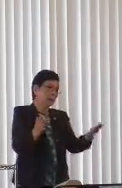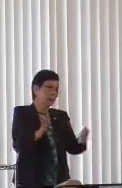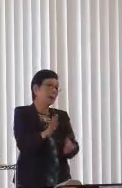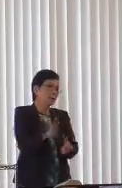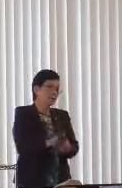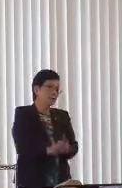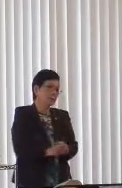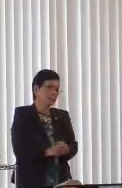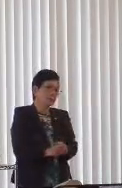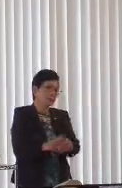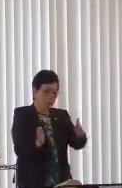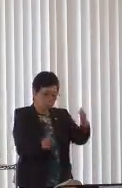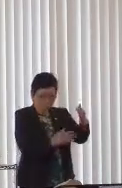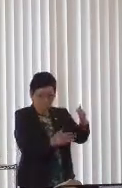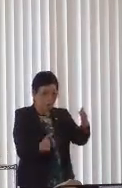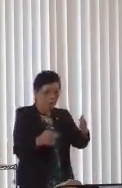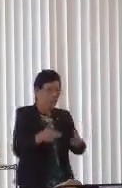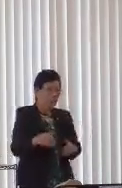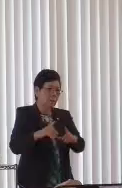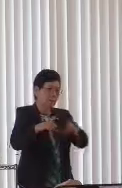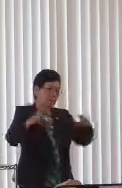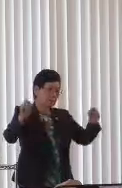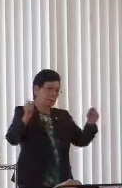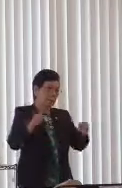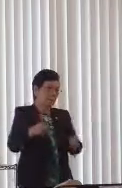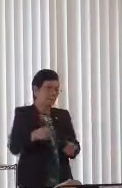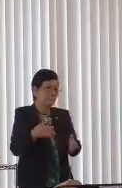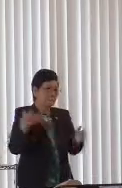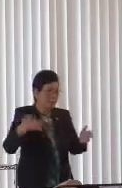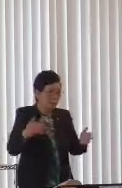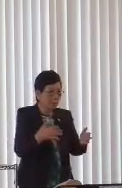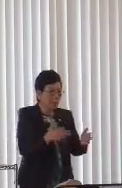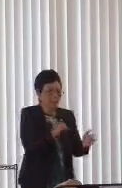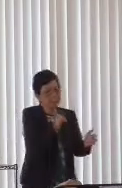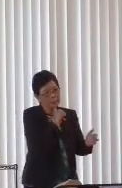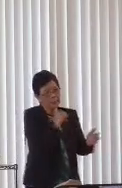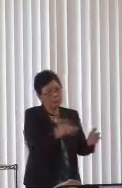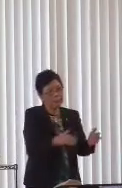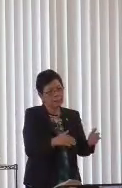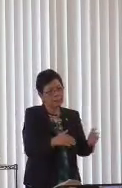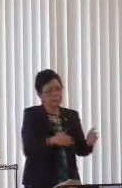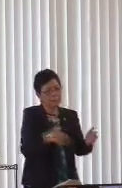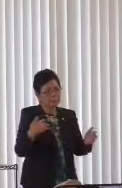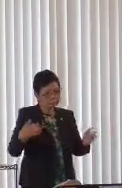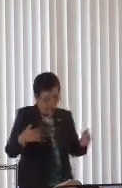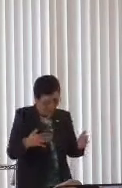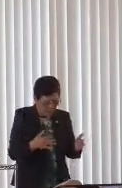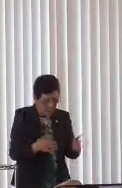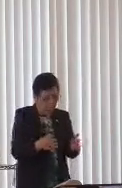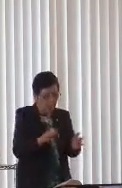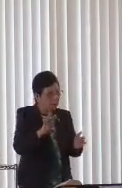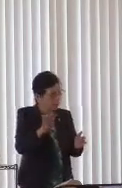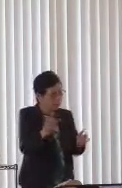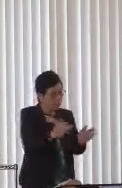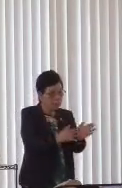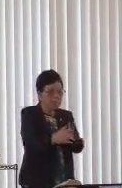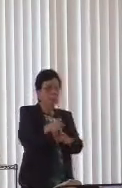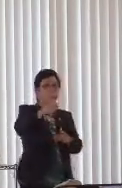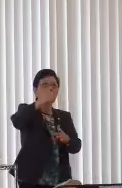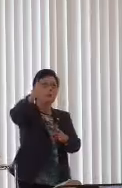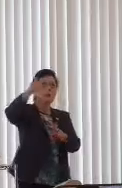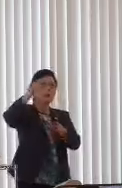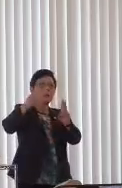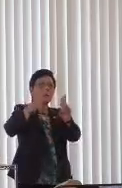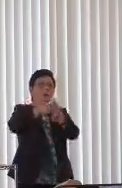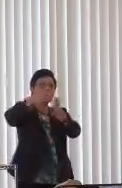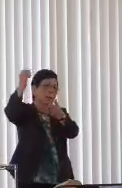ては、まだまだ足りないところはたくさんありますけれども、しかしイエス様がおいでになった時にはもうある意味完全な